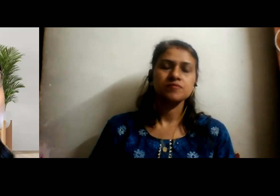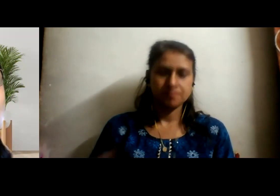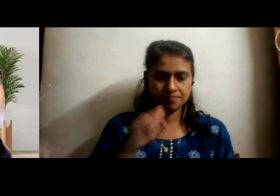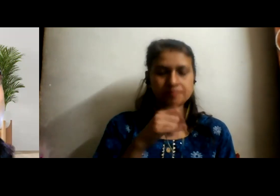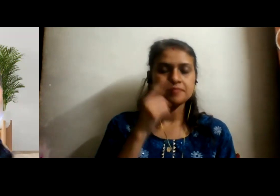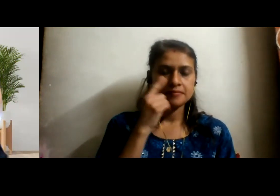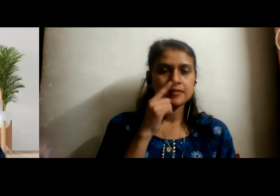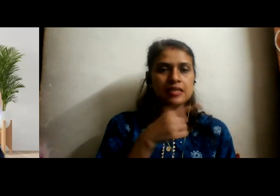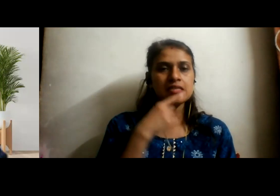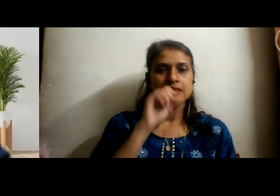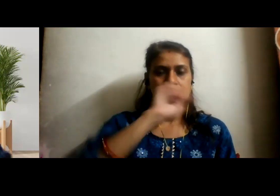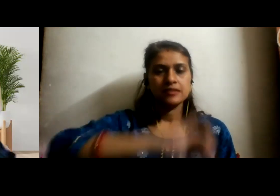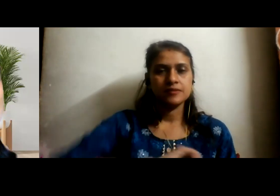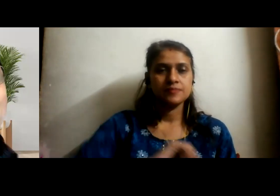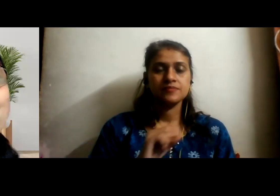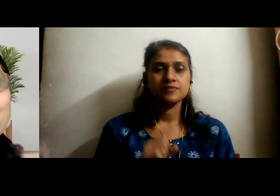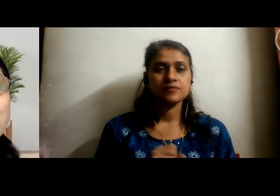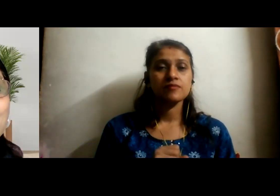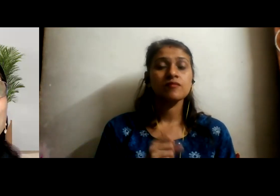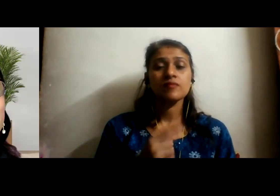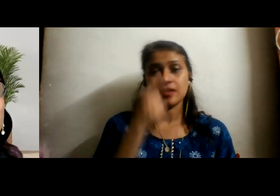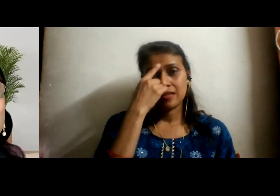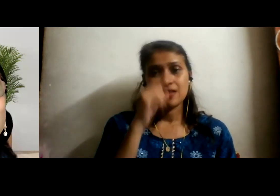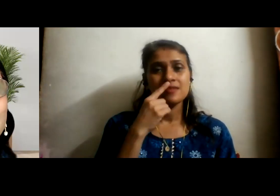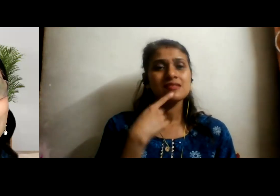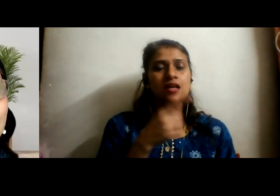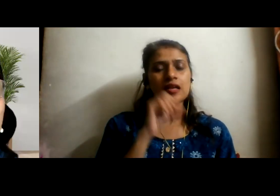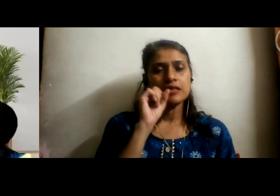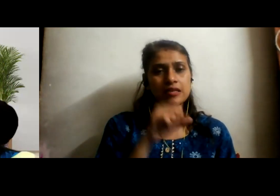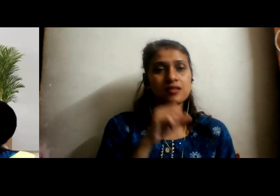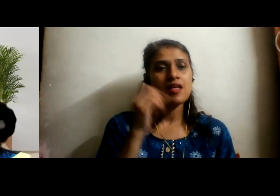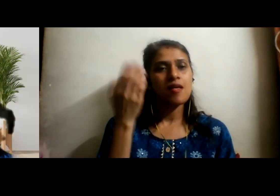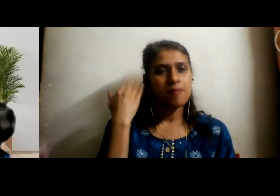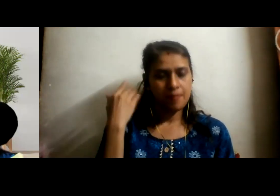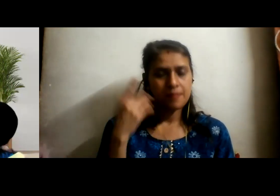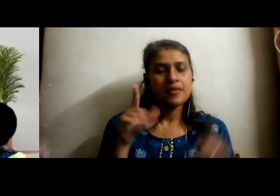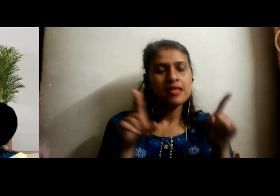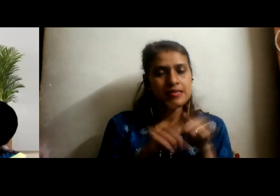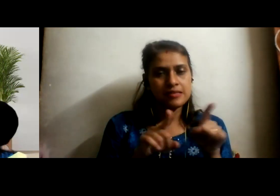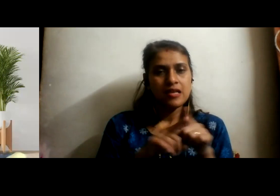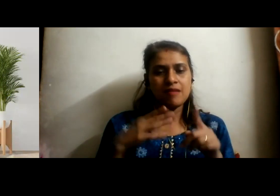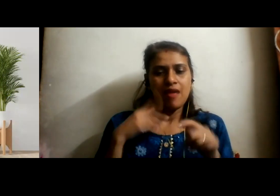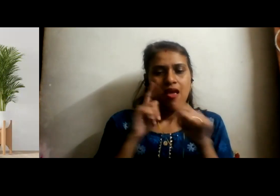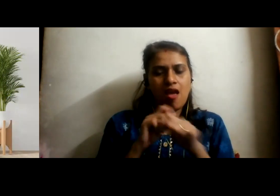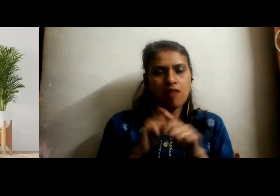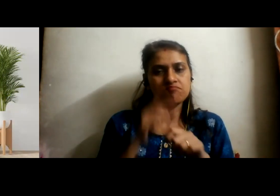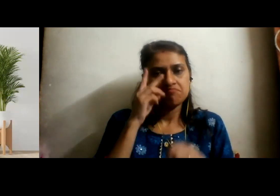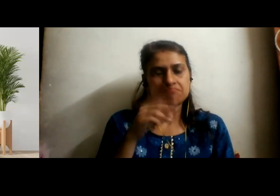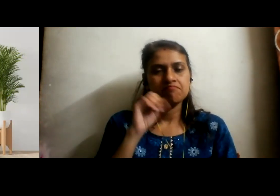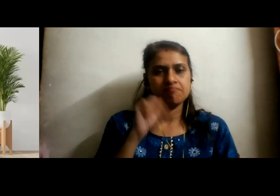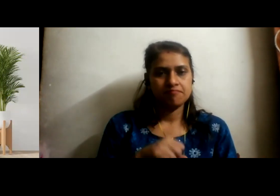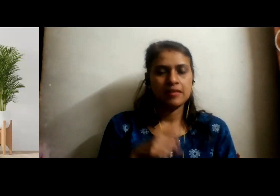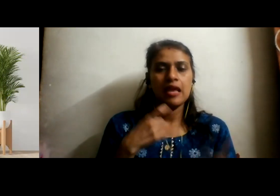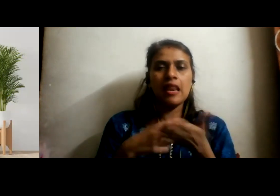एंड आई मीन रेजोनेट विद इट, क्योंकि हमने भी वही दौर से गुजरा है। लेकिन मैं ये मानती हूँ